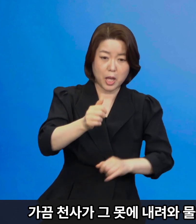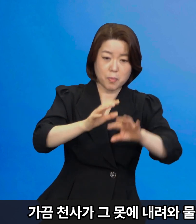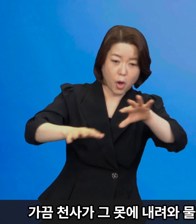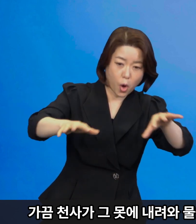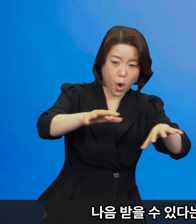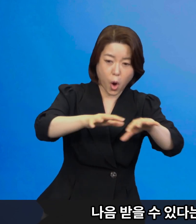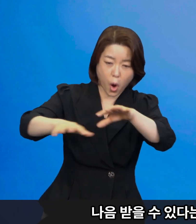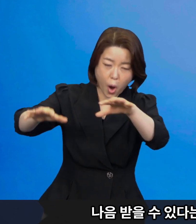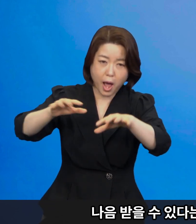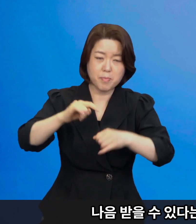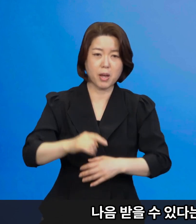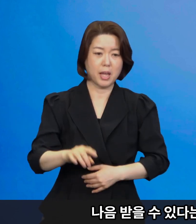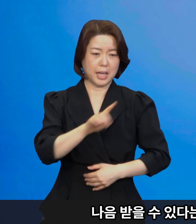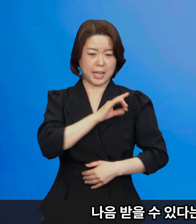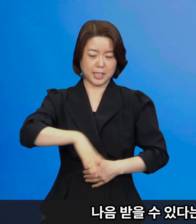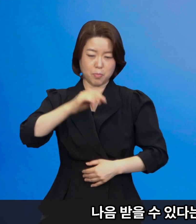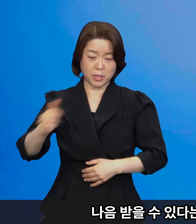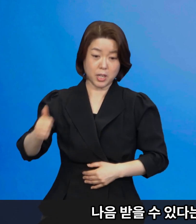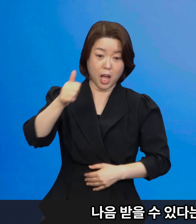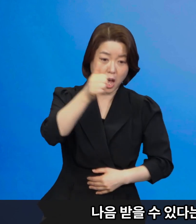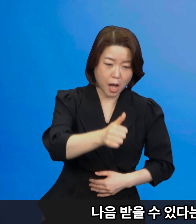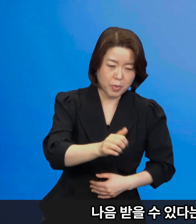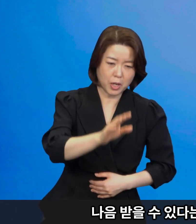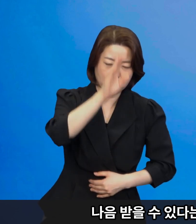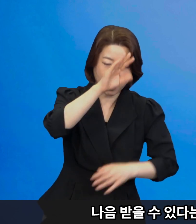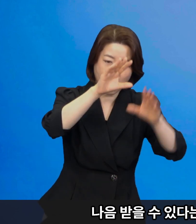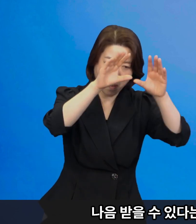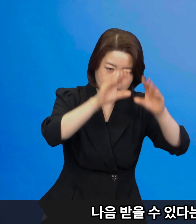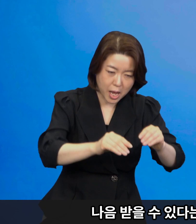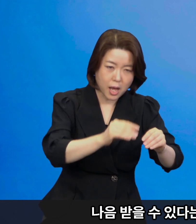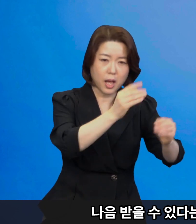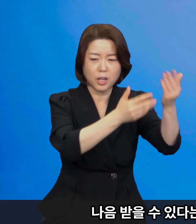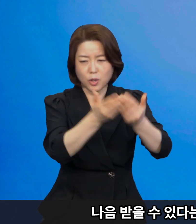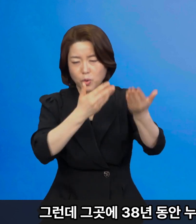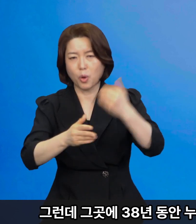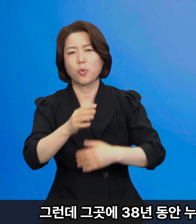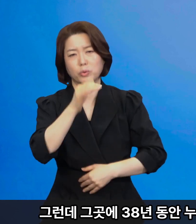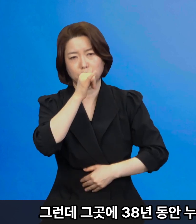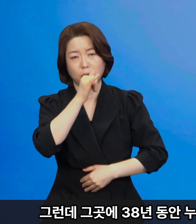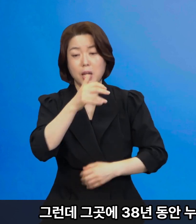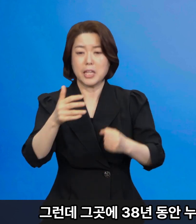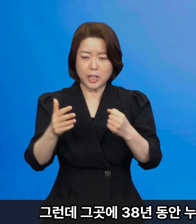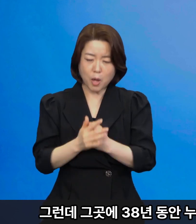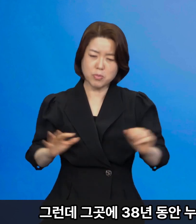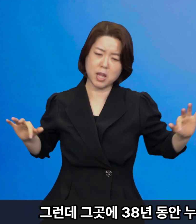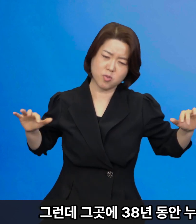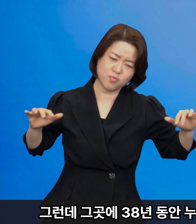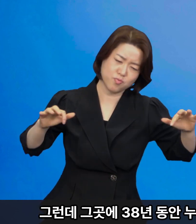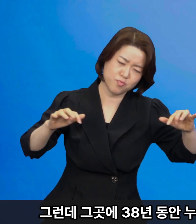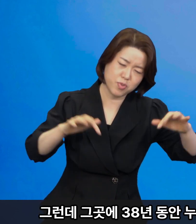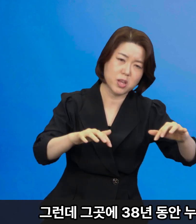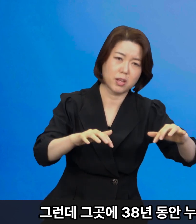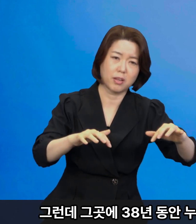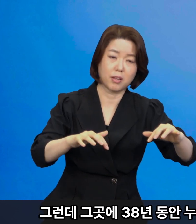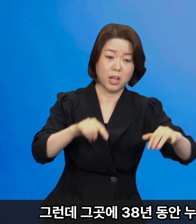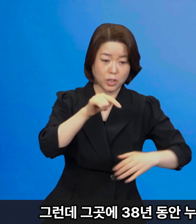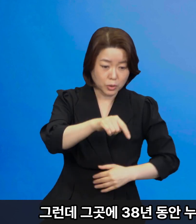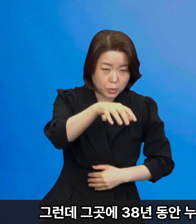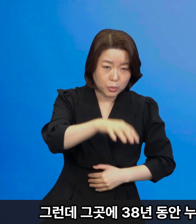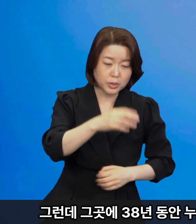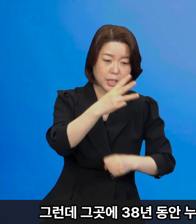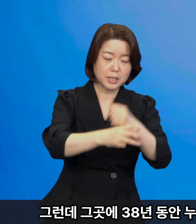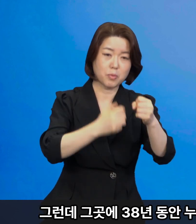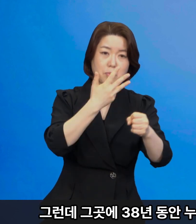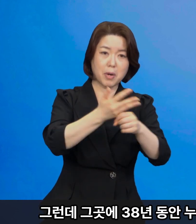사람이 나음받을 수 있다는 전설 때문에 그렇습니다. 그런데 그곳에 38년 동안 누워